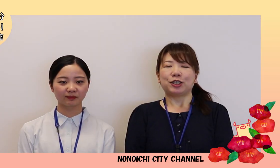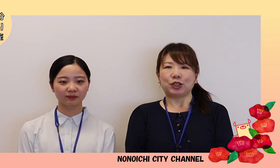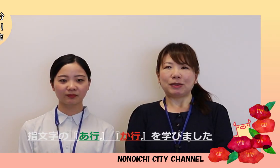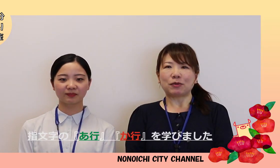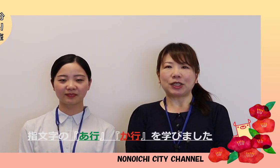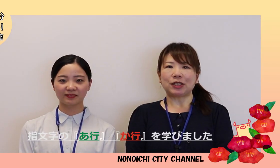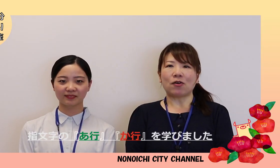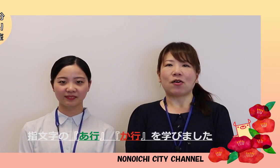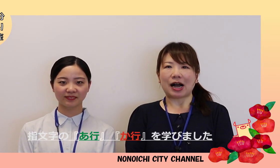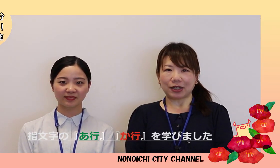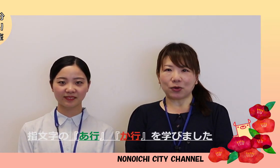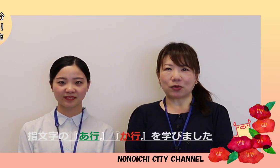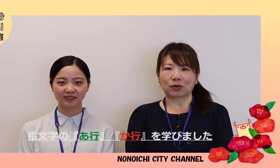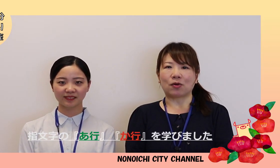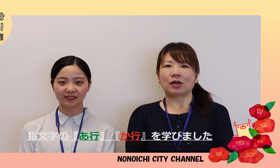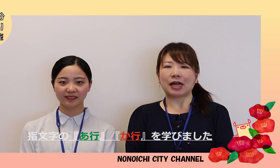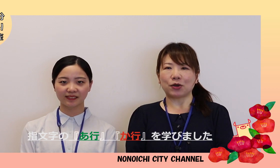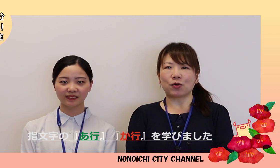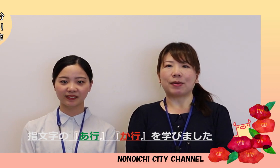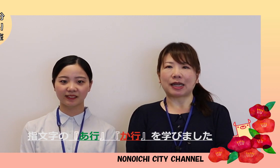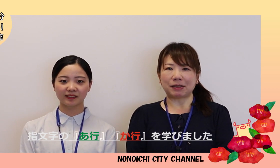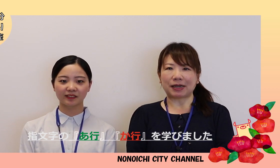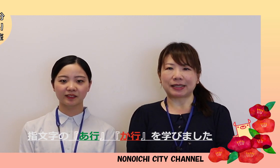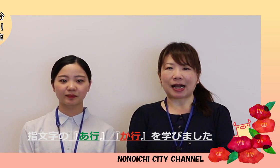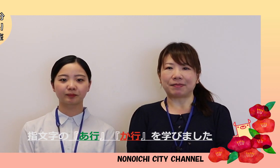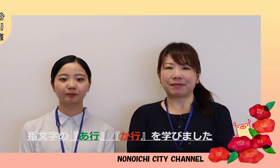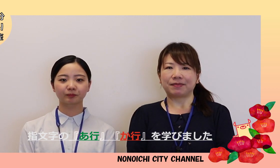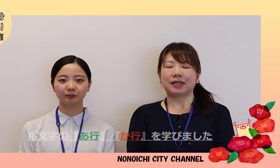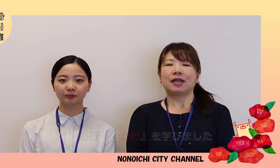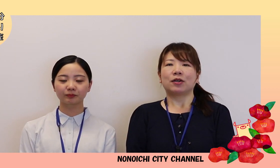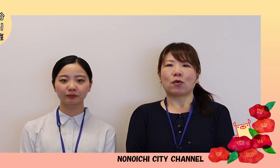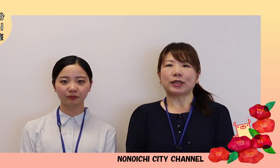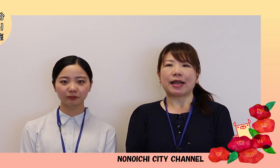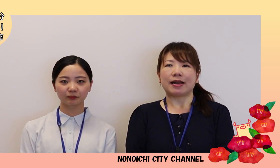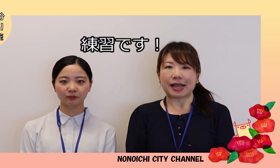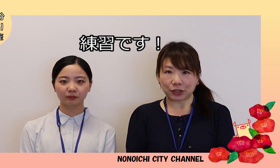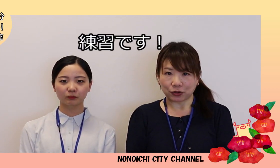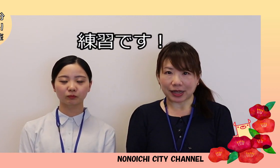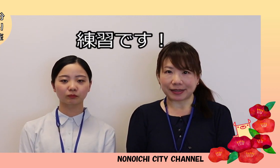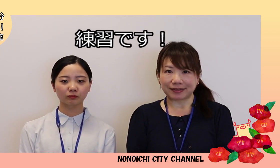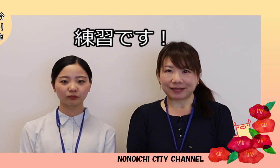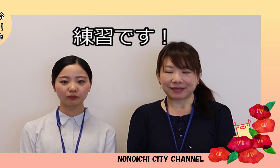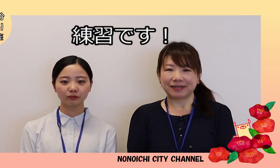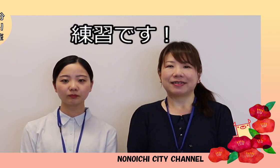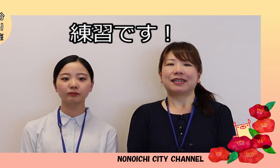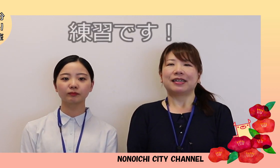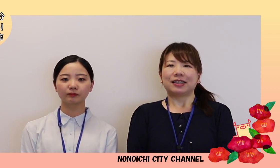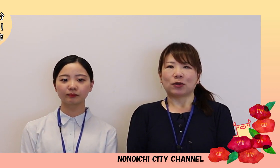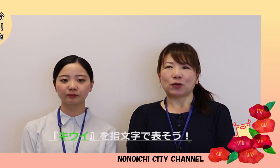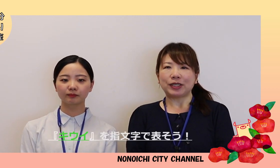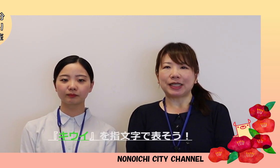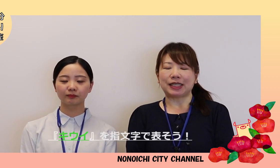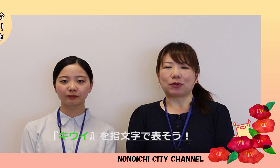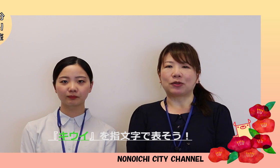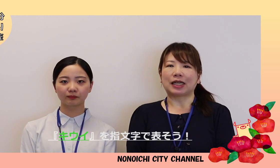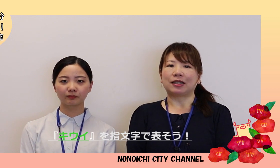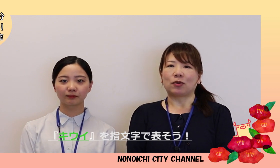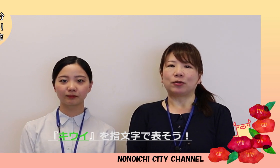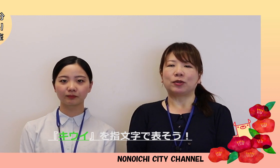指文字のあ行とか行を学びました。ここで練習です。野々市市特産のフルー